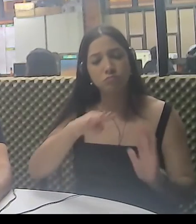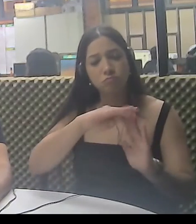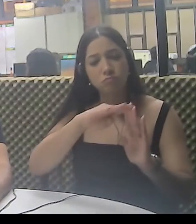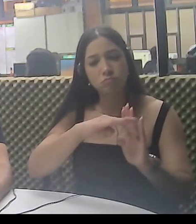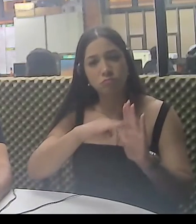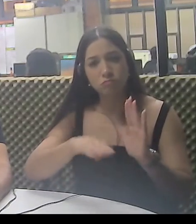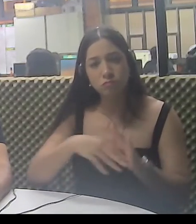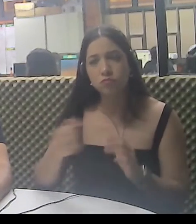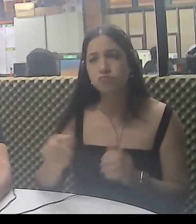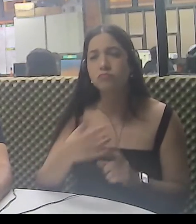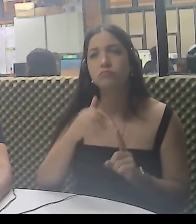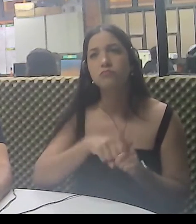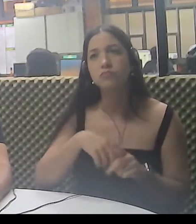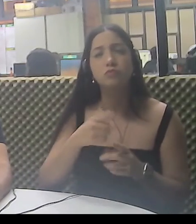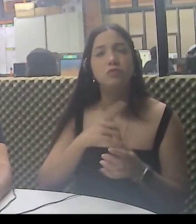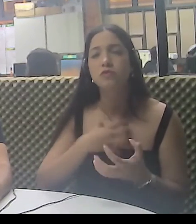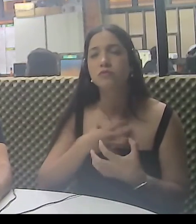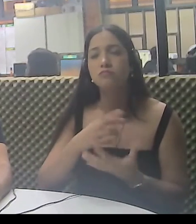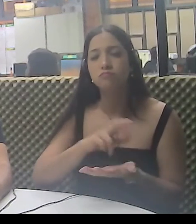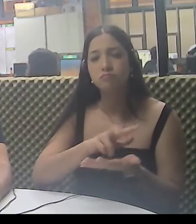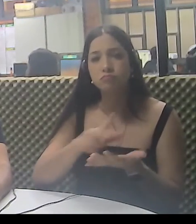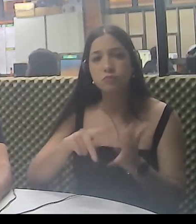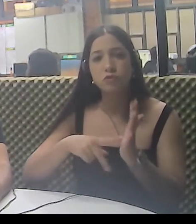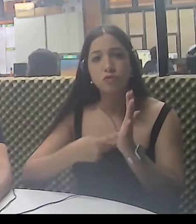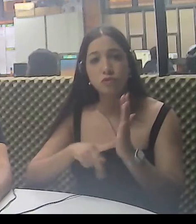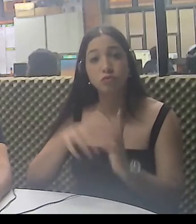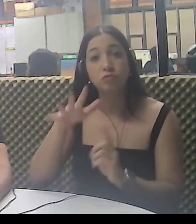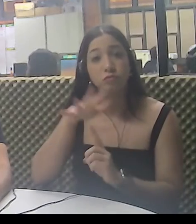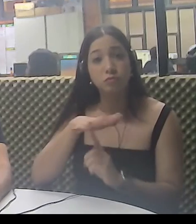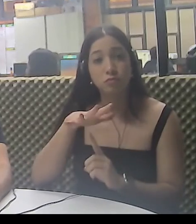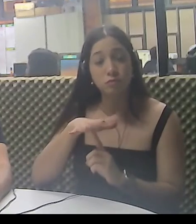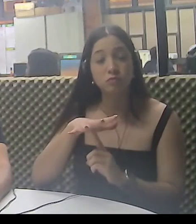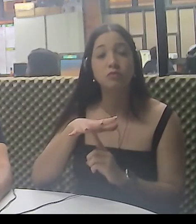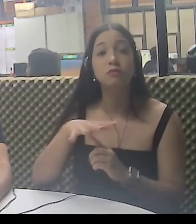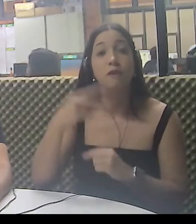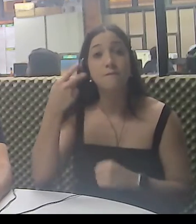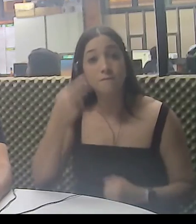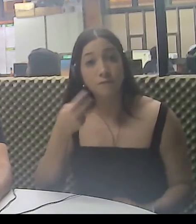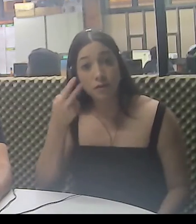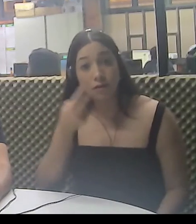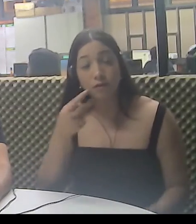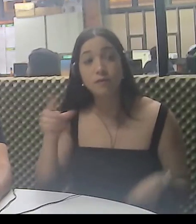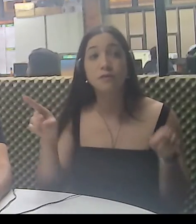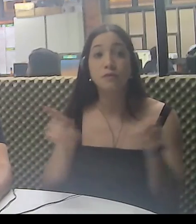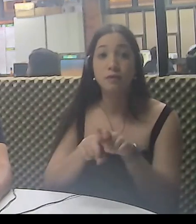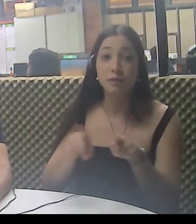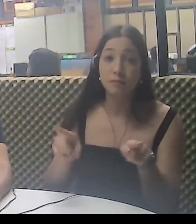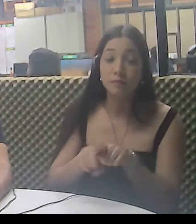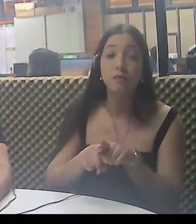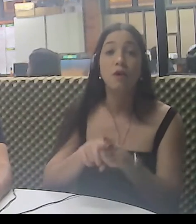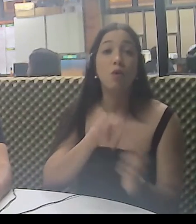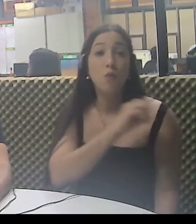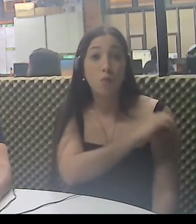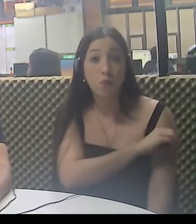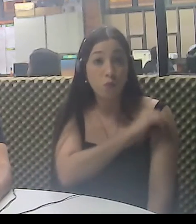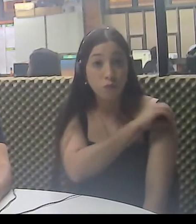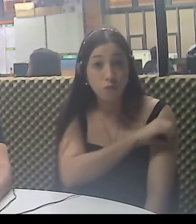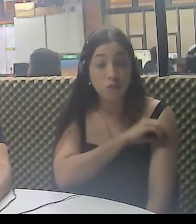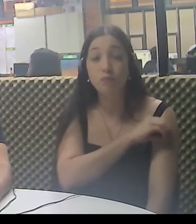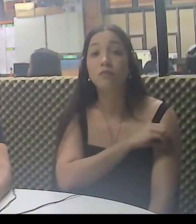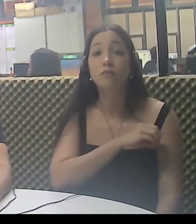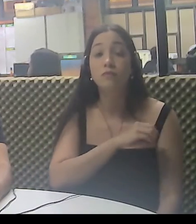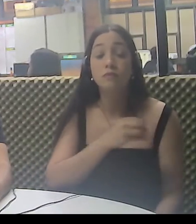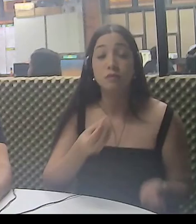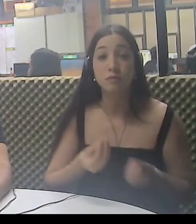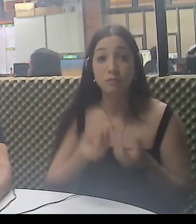demandas por vários meios, por meio dos sindicatos feirantes, por meio dos vereadores, por meio de ofícios endereçados aqui